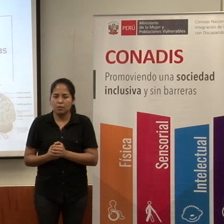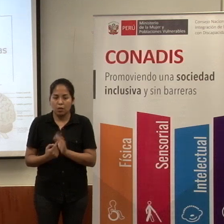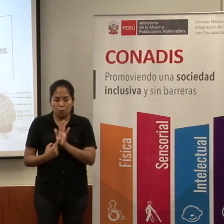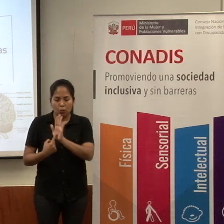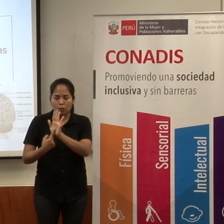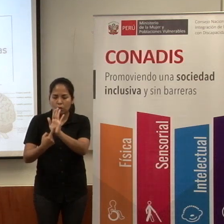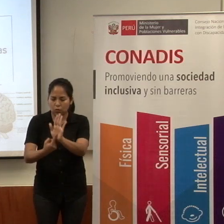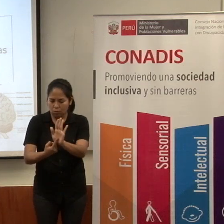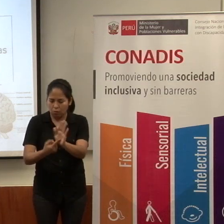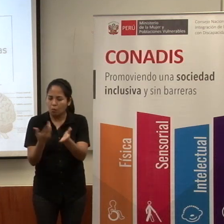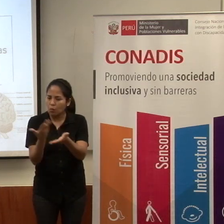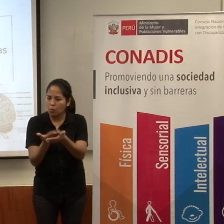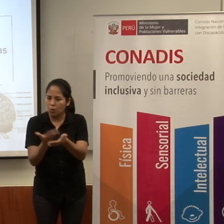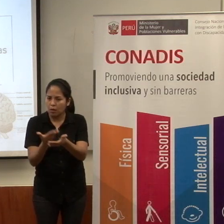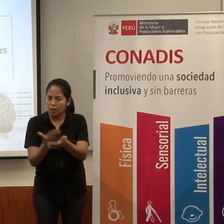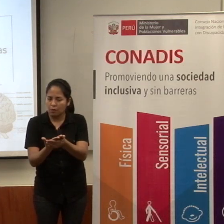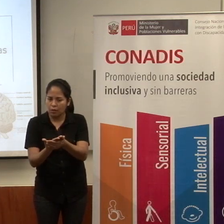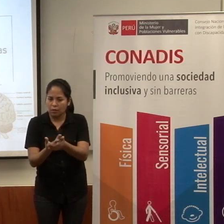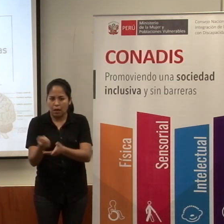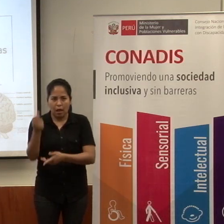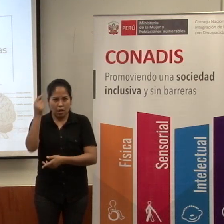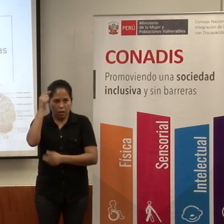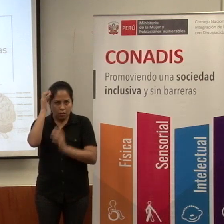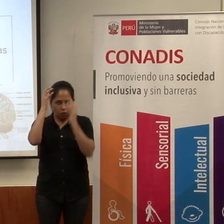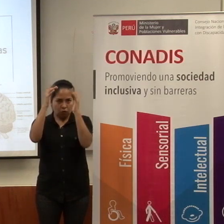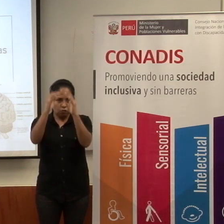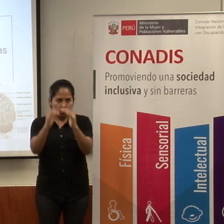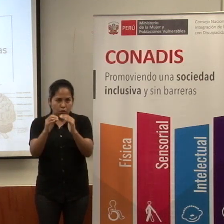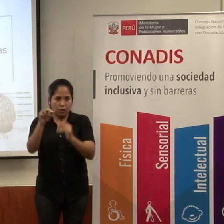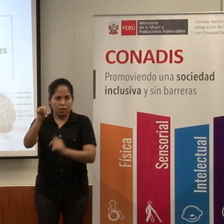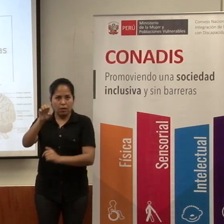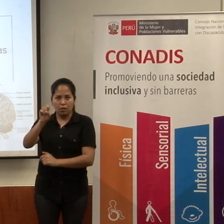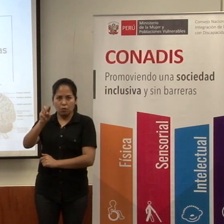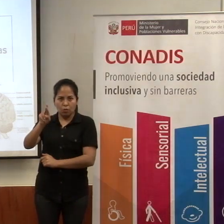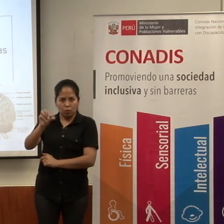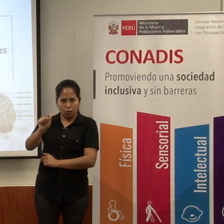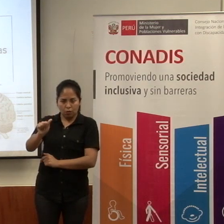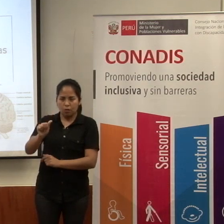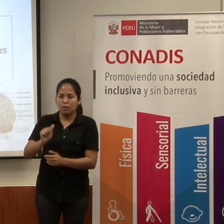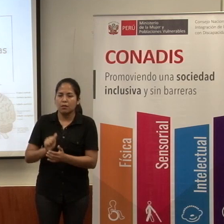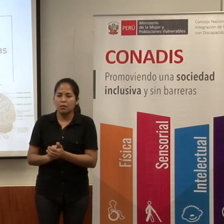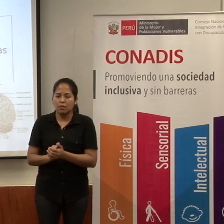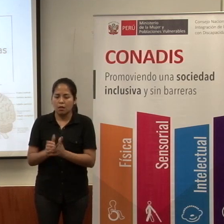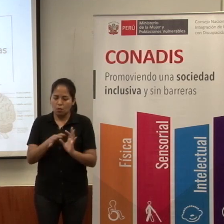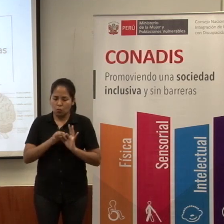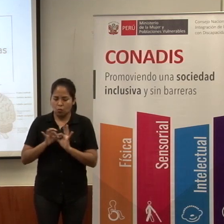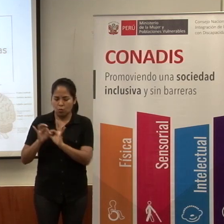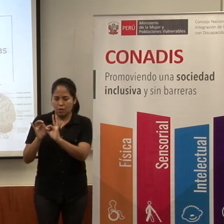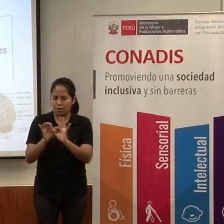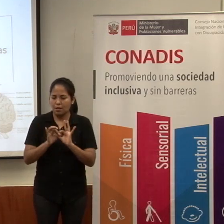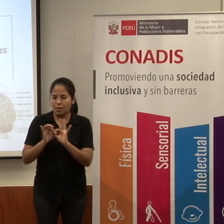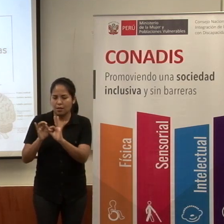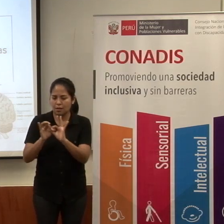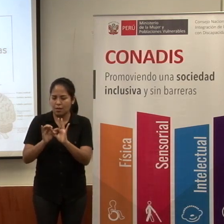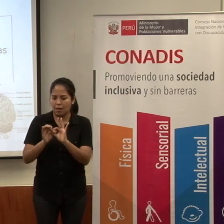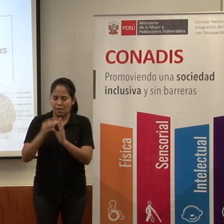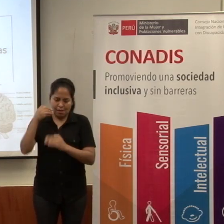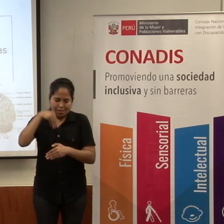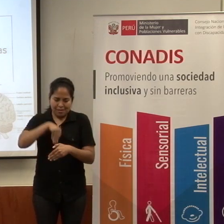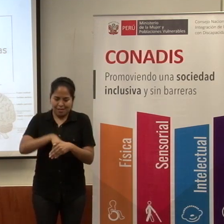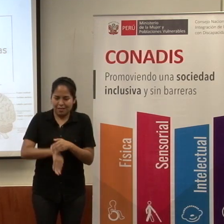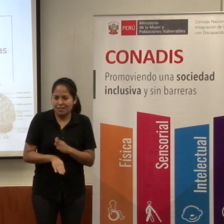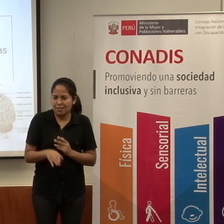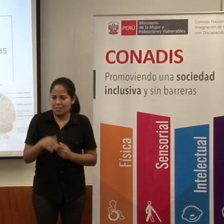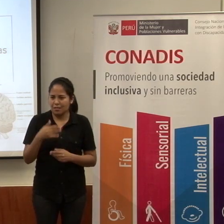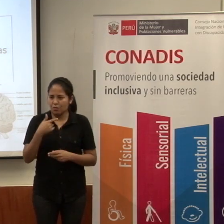neurona. Pero que las neuronas no están unidas físicamente, sino están unidas de manera bioquímica. Hay espacios entre